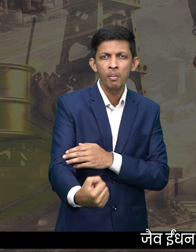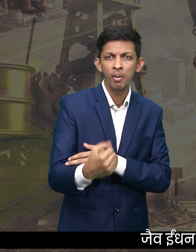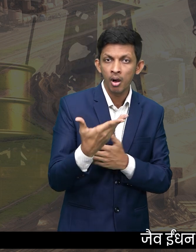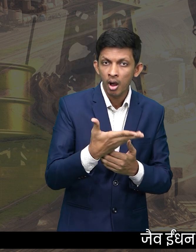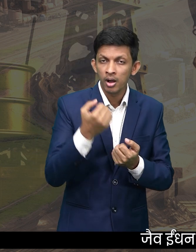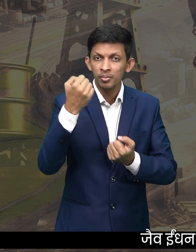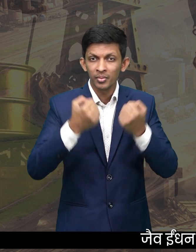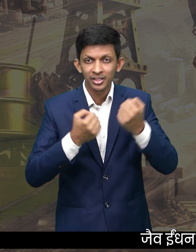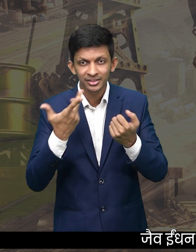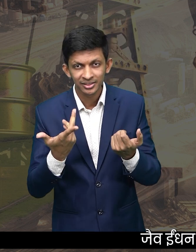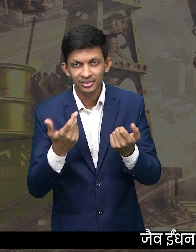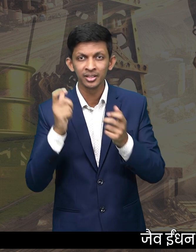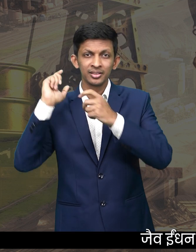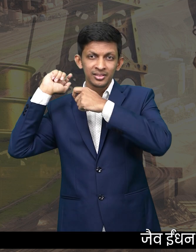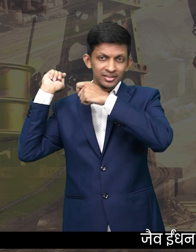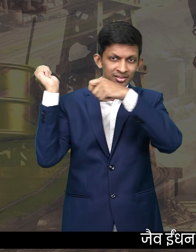हैं।